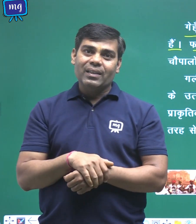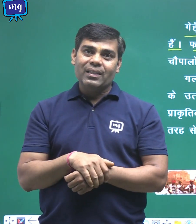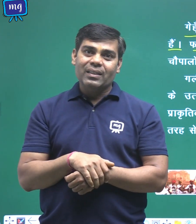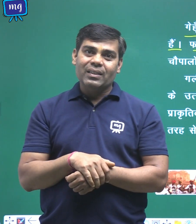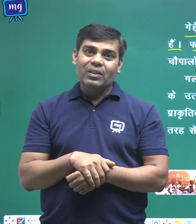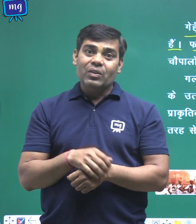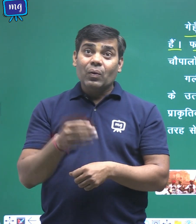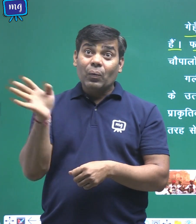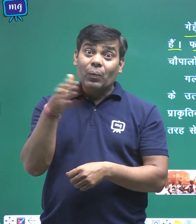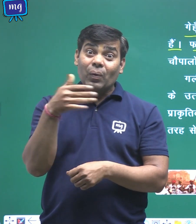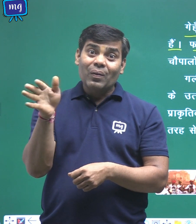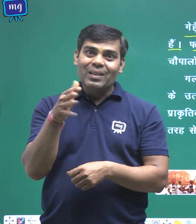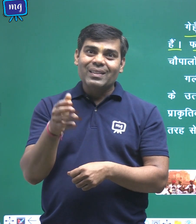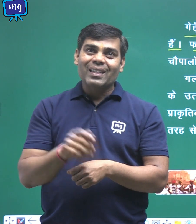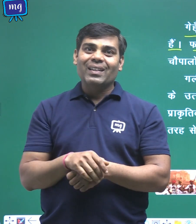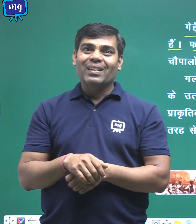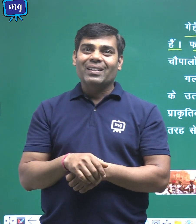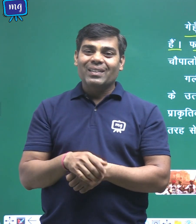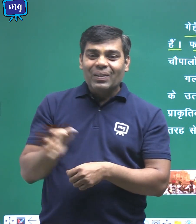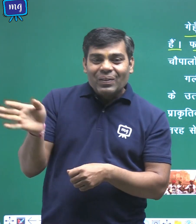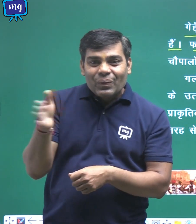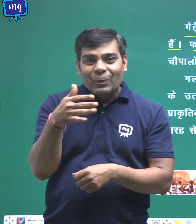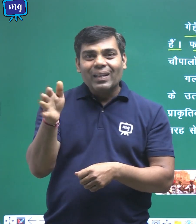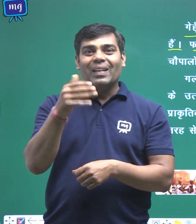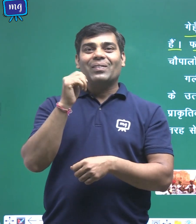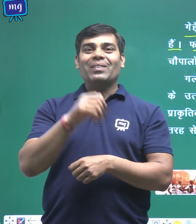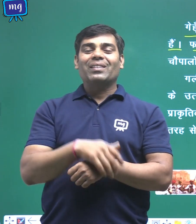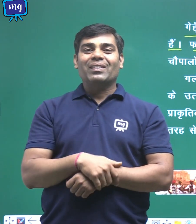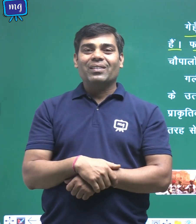तो हवा से वो लहलहा उठती है।